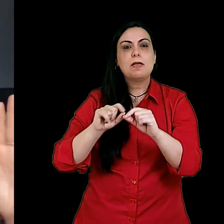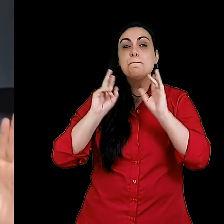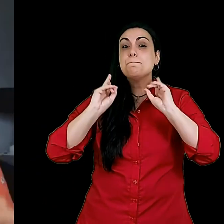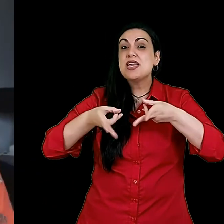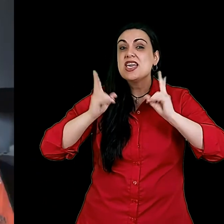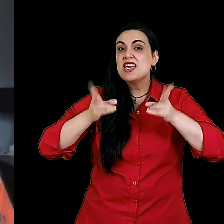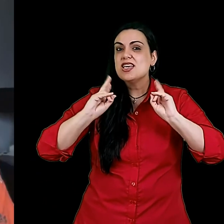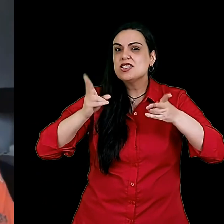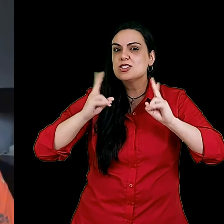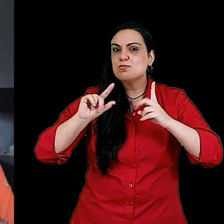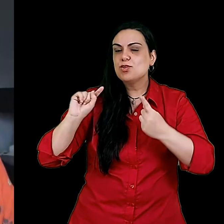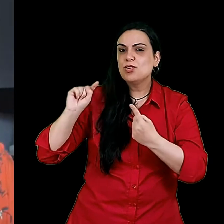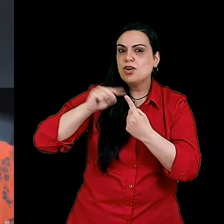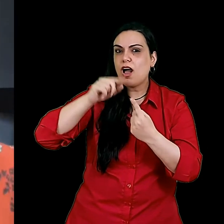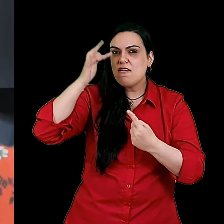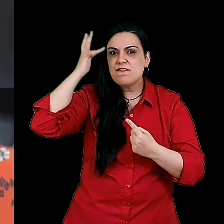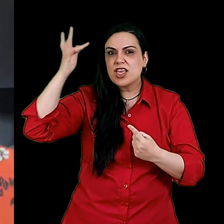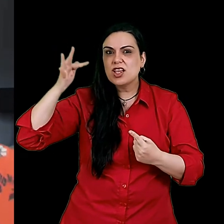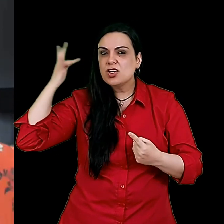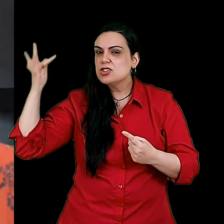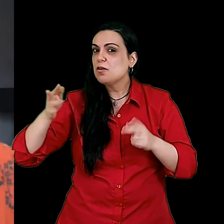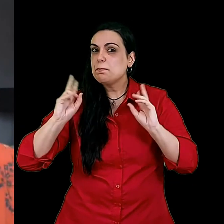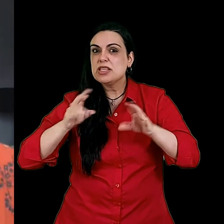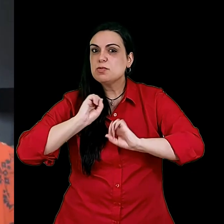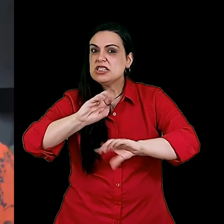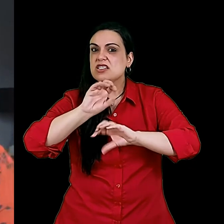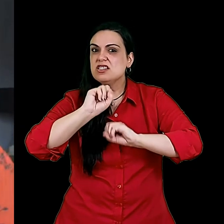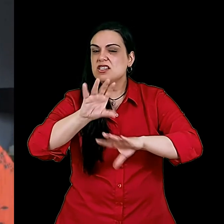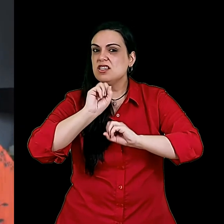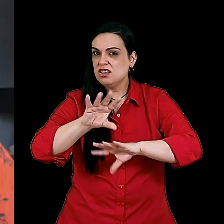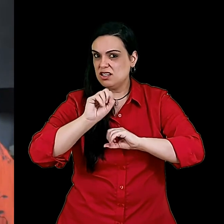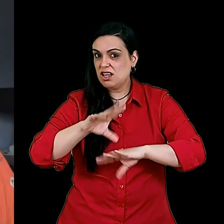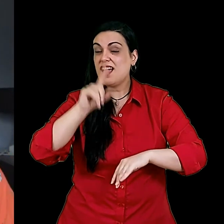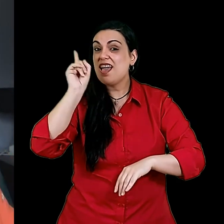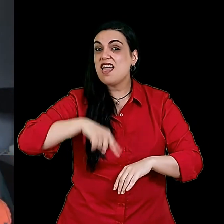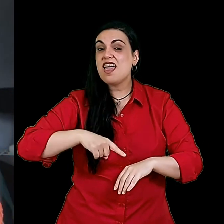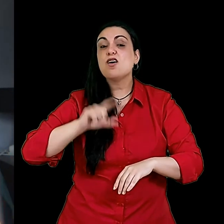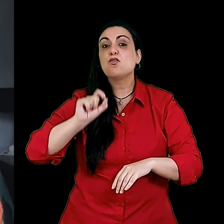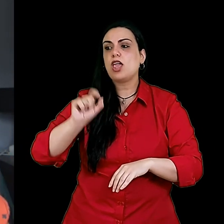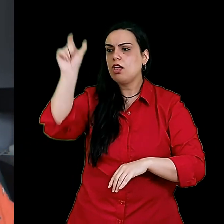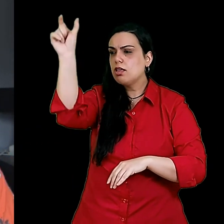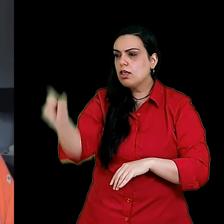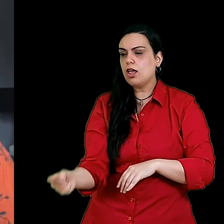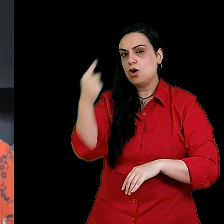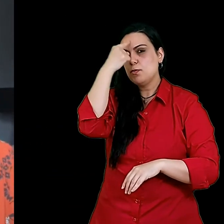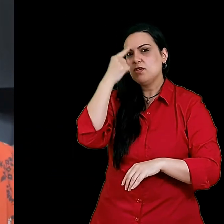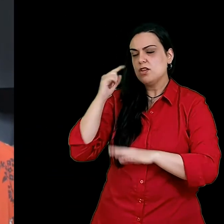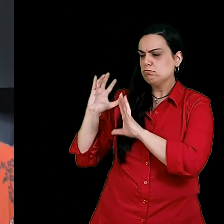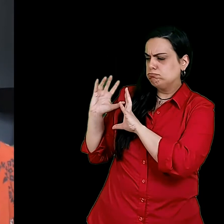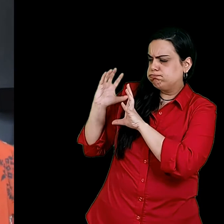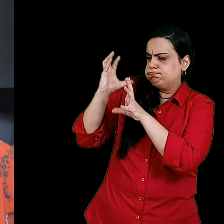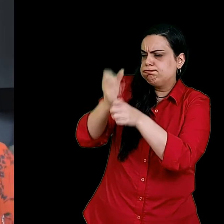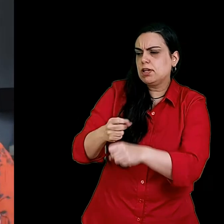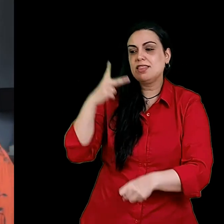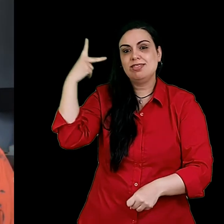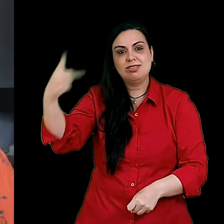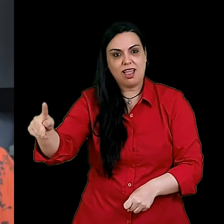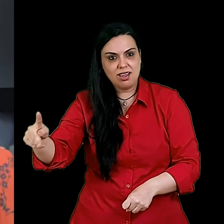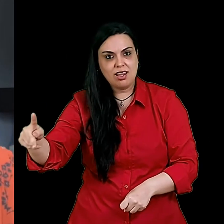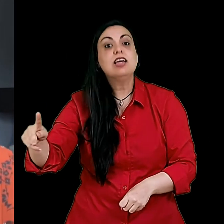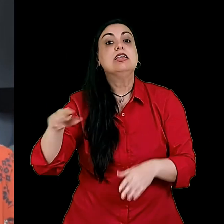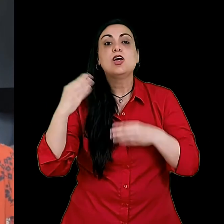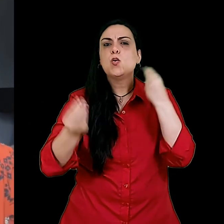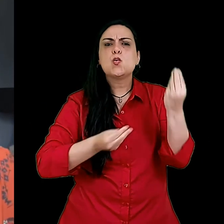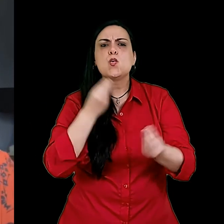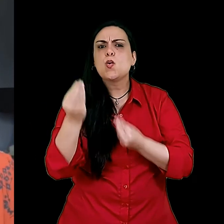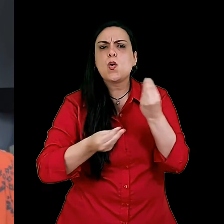um deles tem uma vertente, mas todos eles tratam a mesma filosofia, porque isso não tem a ver com o roteiro do cineasta, tem a ver com a biografia da